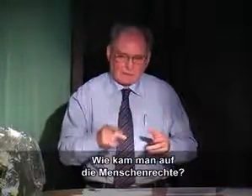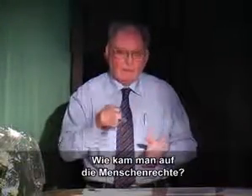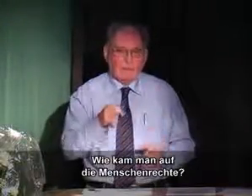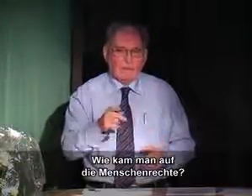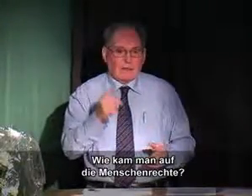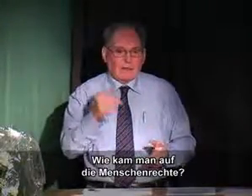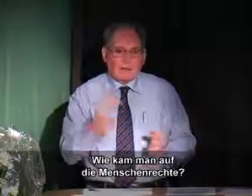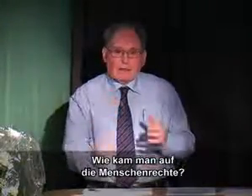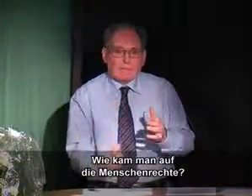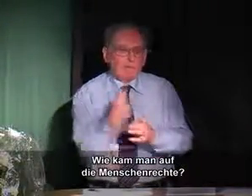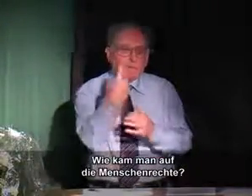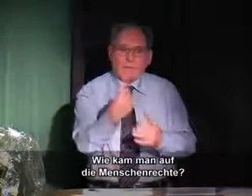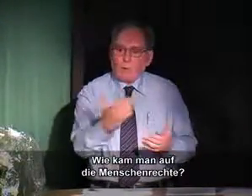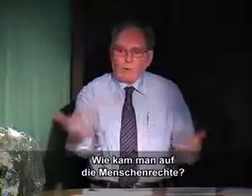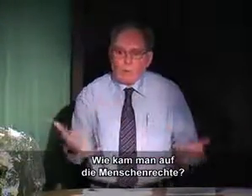Wie kam man auf die Menschenrechte?